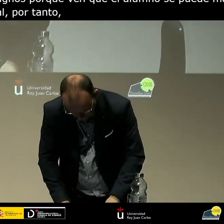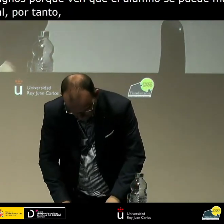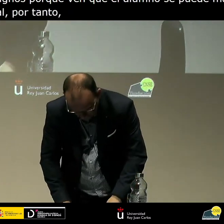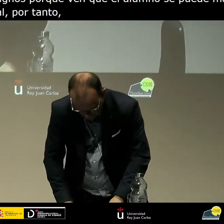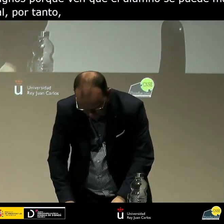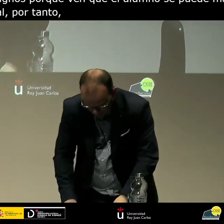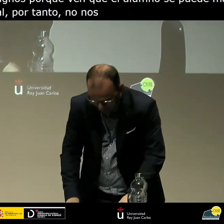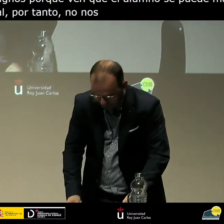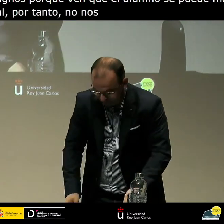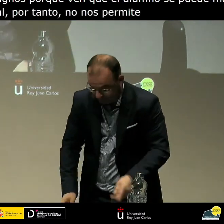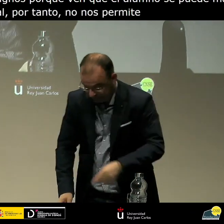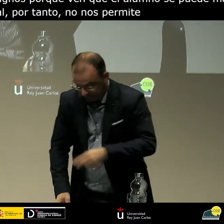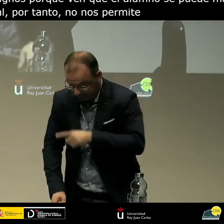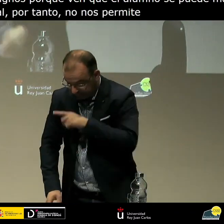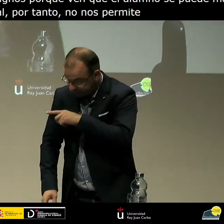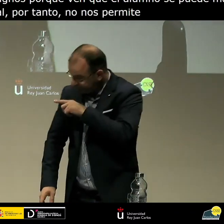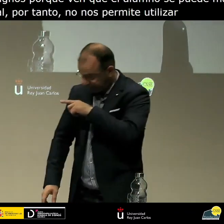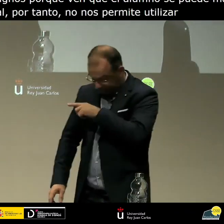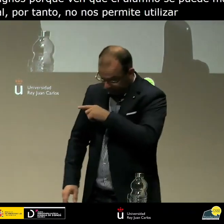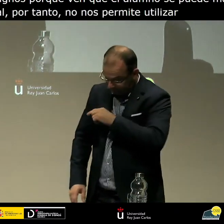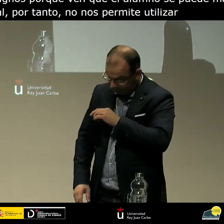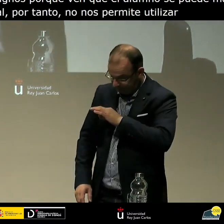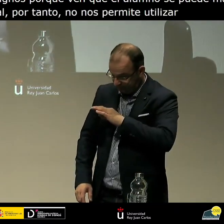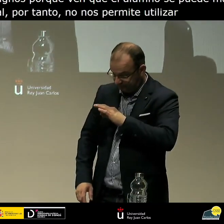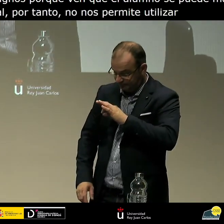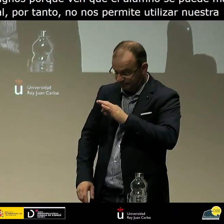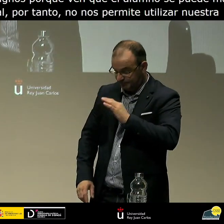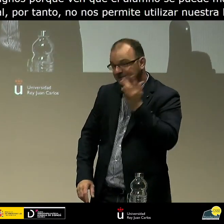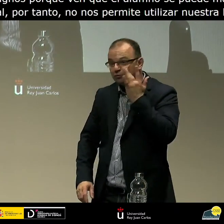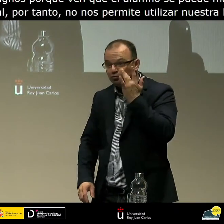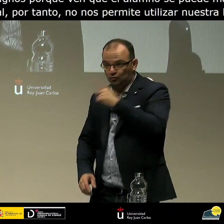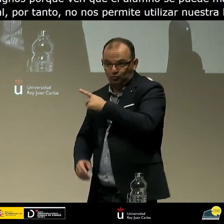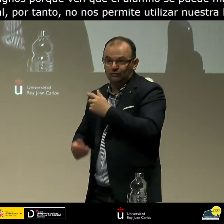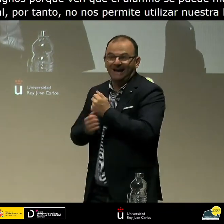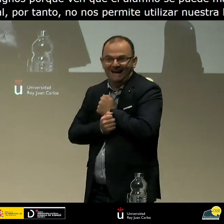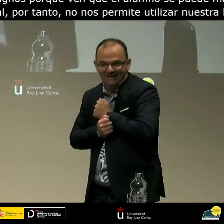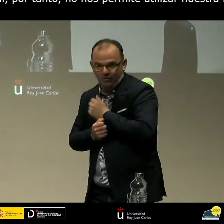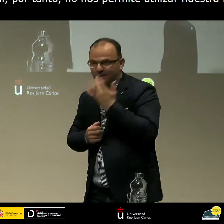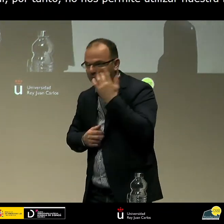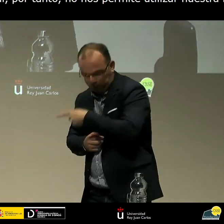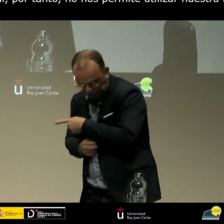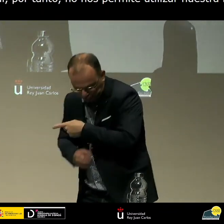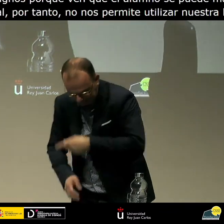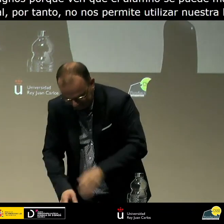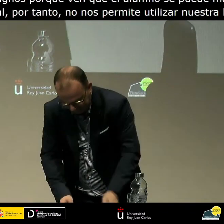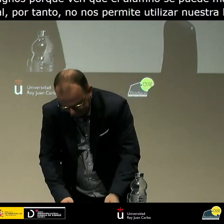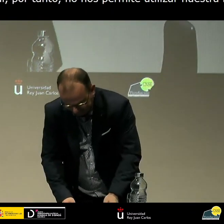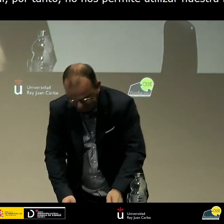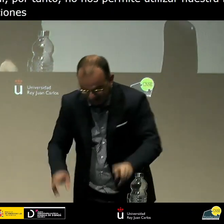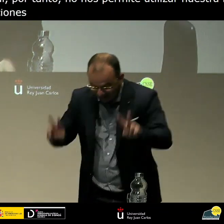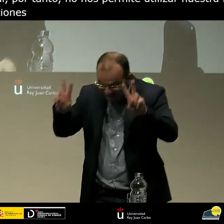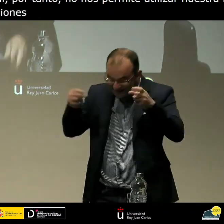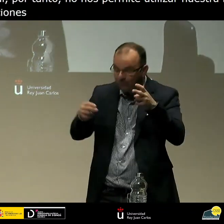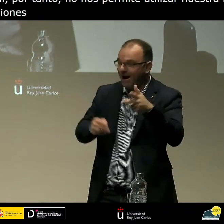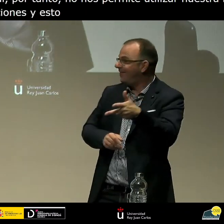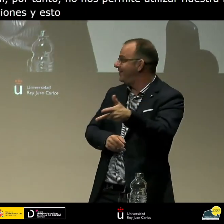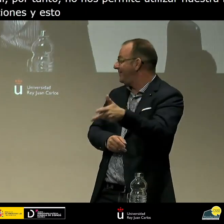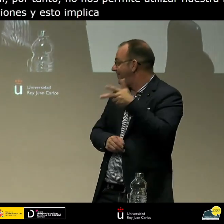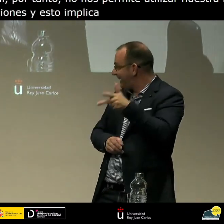implica un mayor número de barreras a la hora de nuestra vida diaria. Jesús, querido